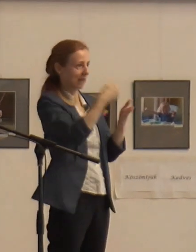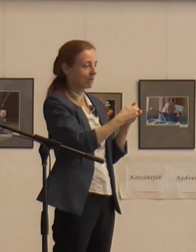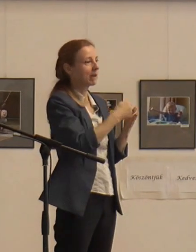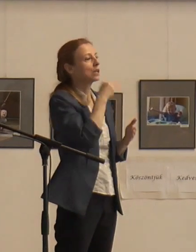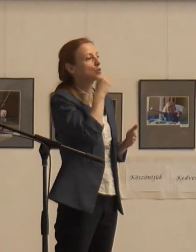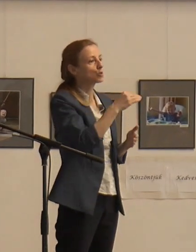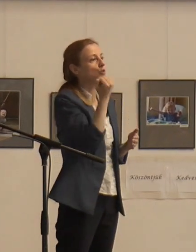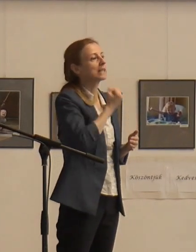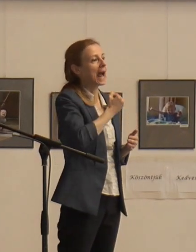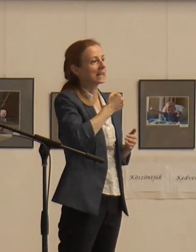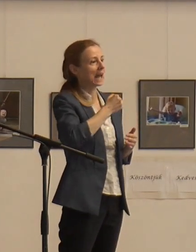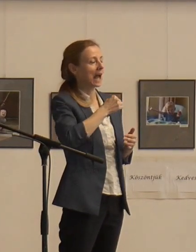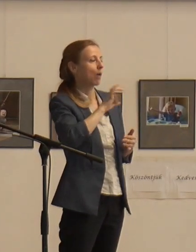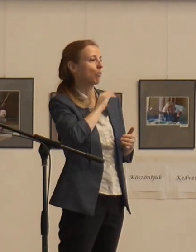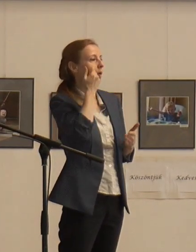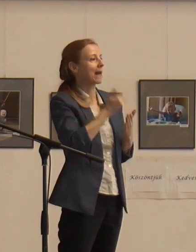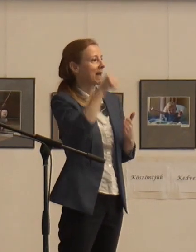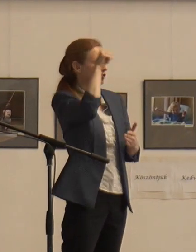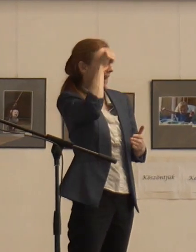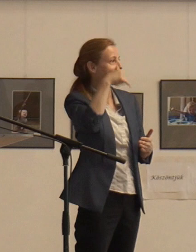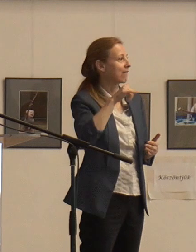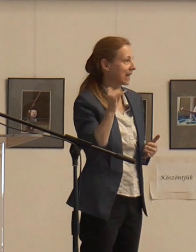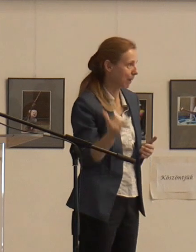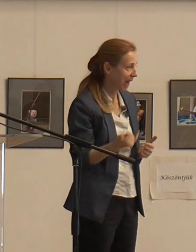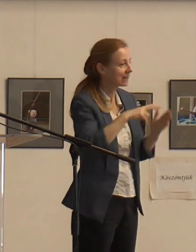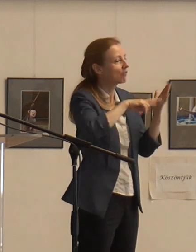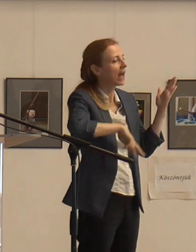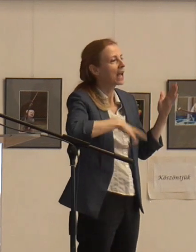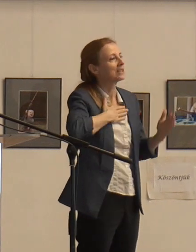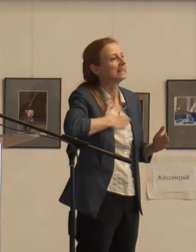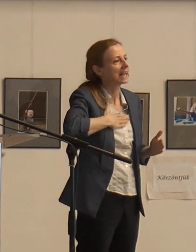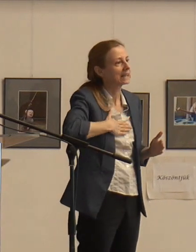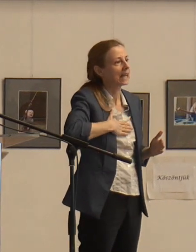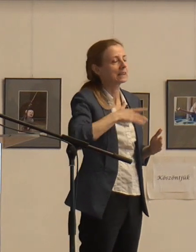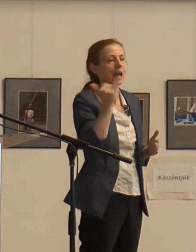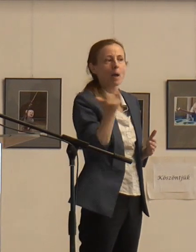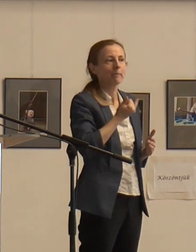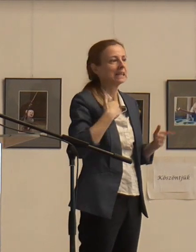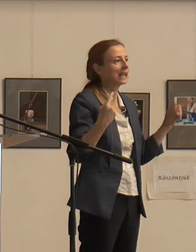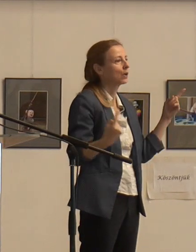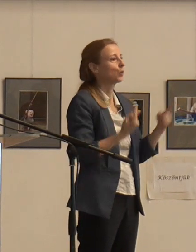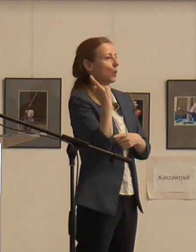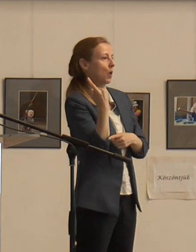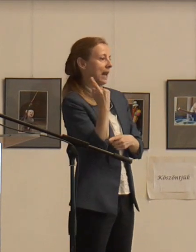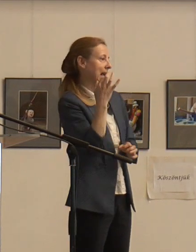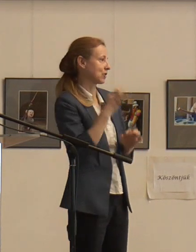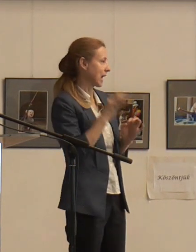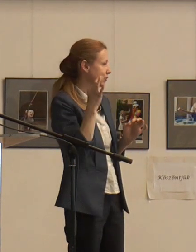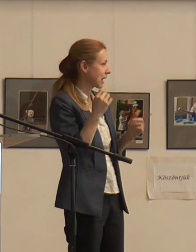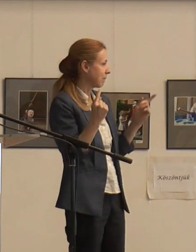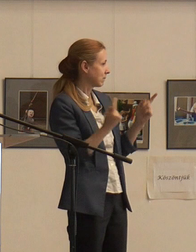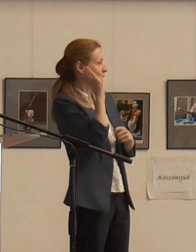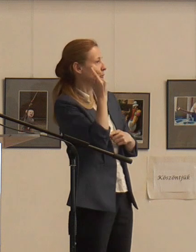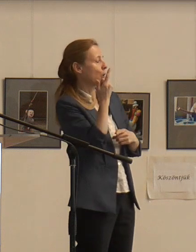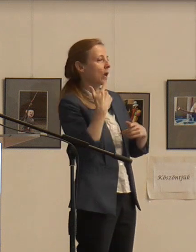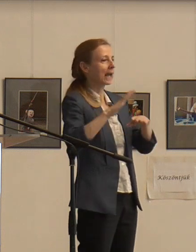Dániel polgármesterről nevében is. A versnek a szeretete mindig egy különleges esemény, mindig egy